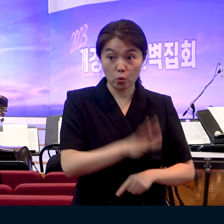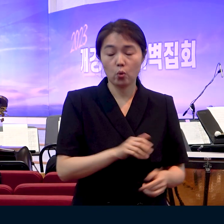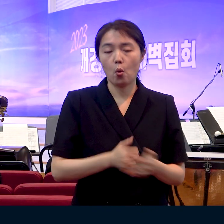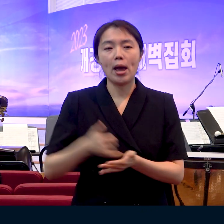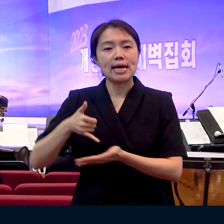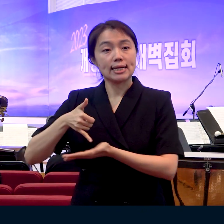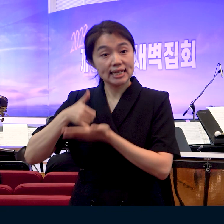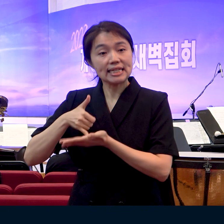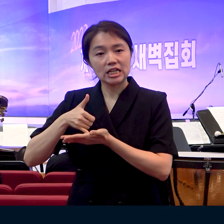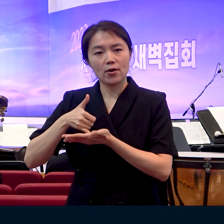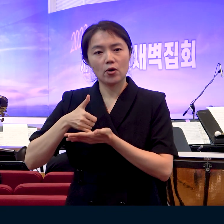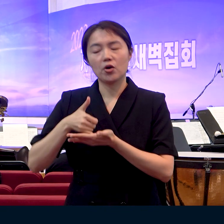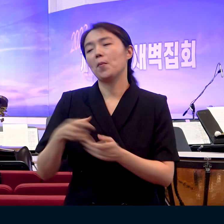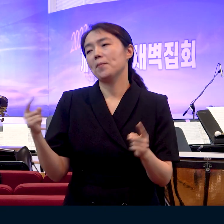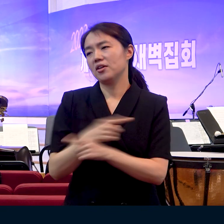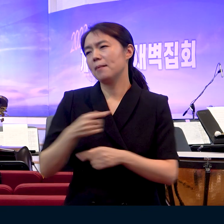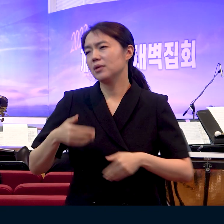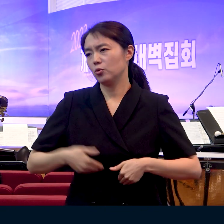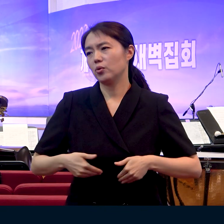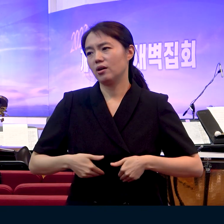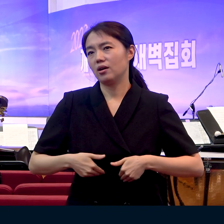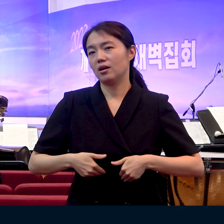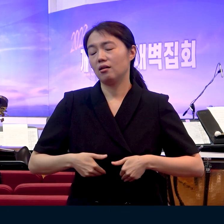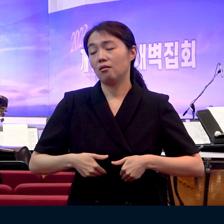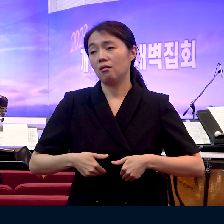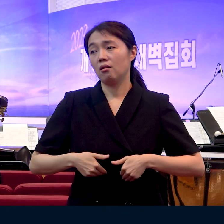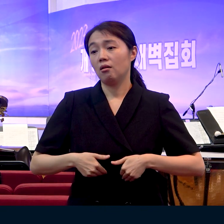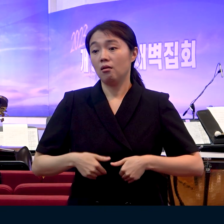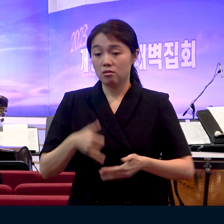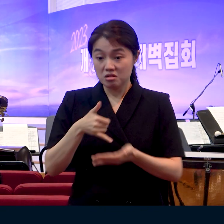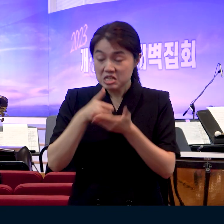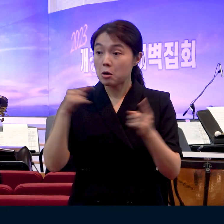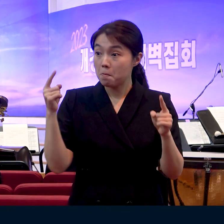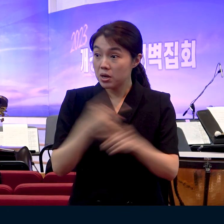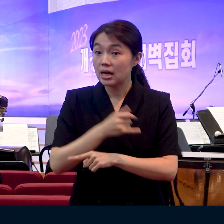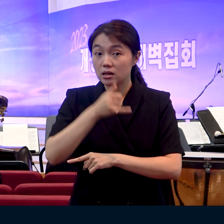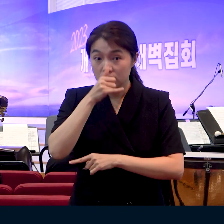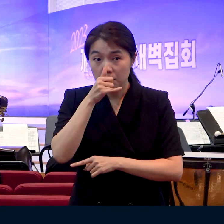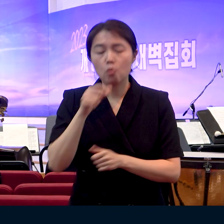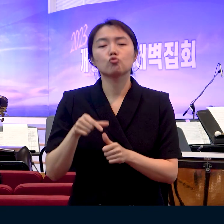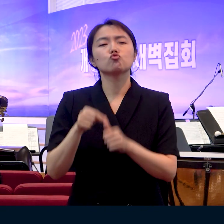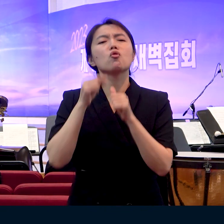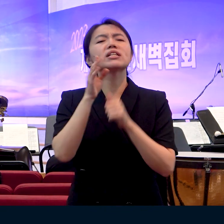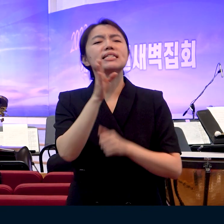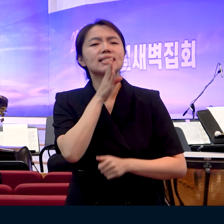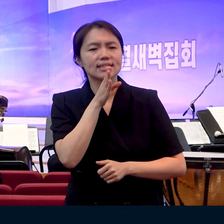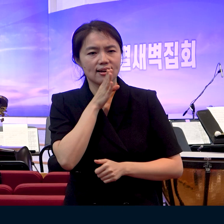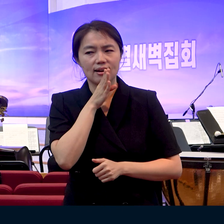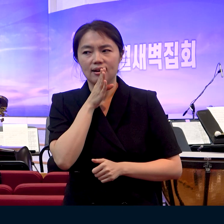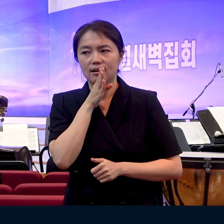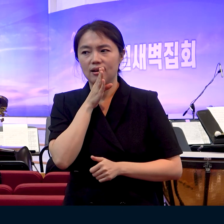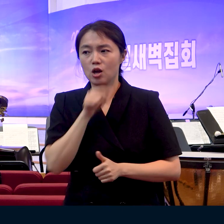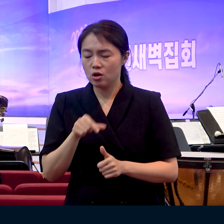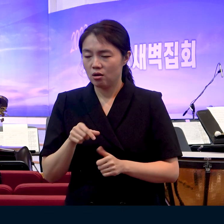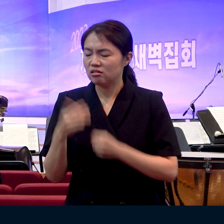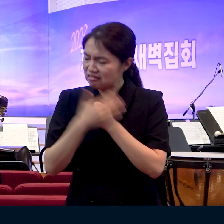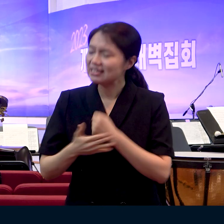거예요. 그래야 그 구원이 진짜예요. 그래야 진짜 은혜를 받은 거예요.